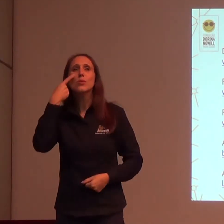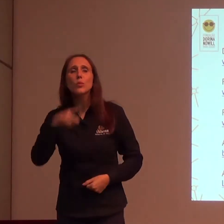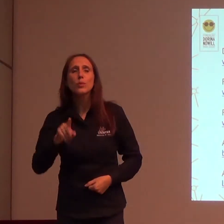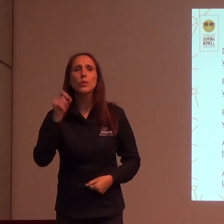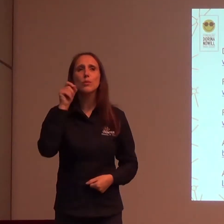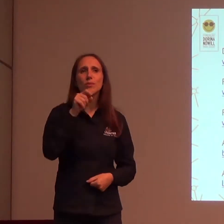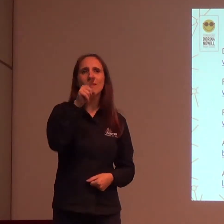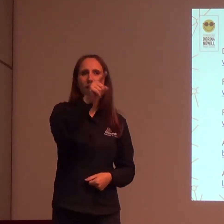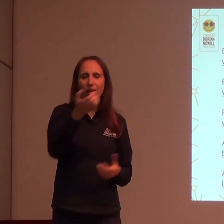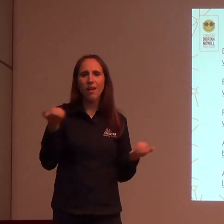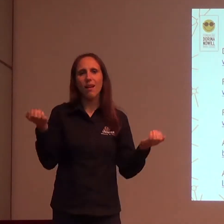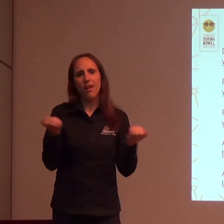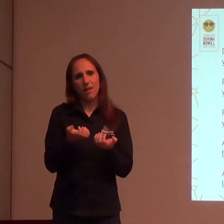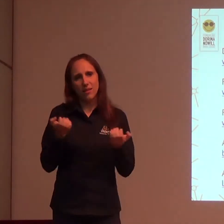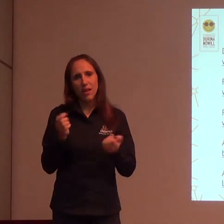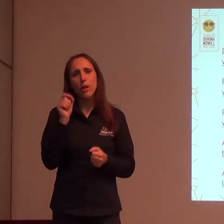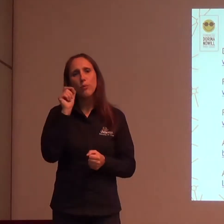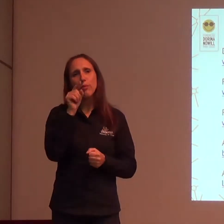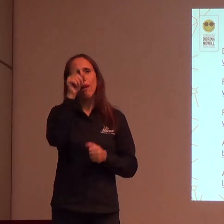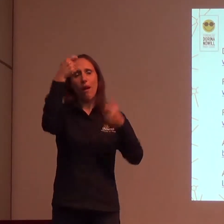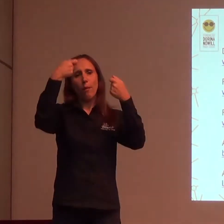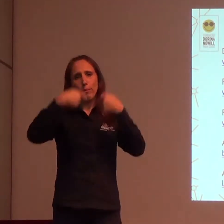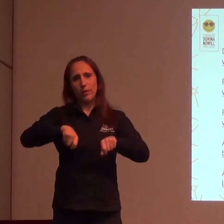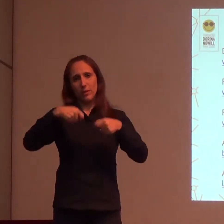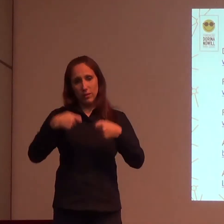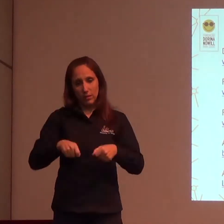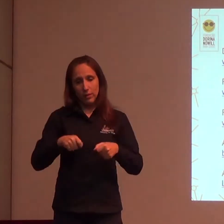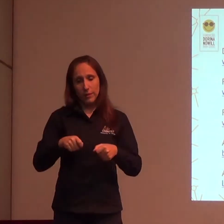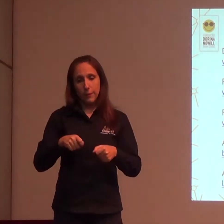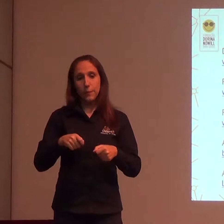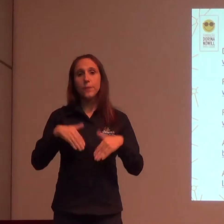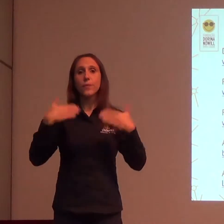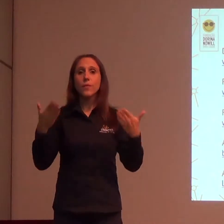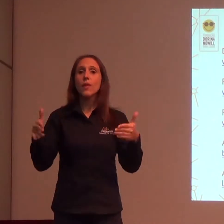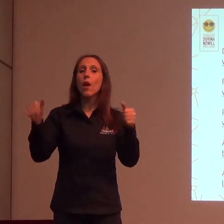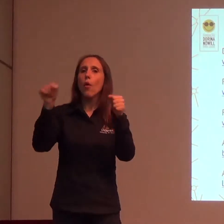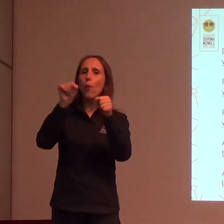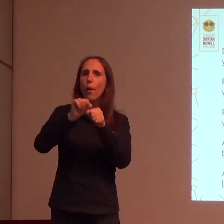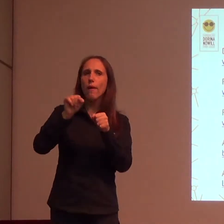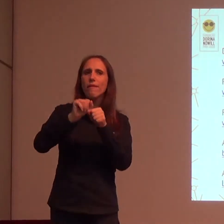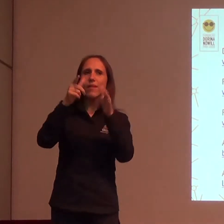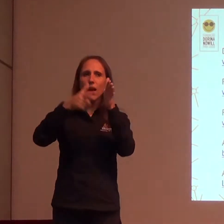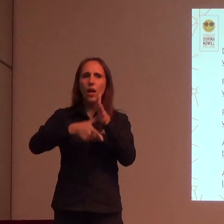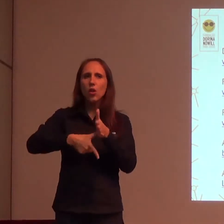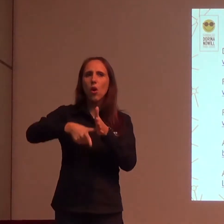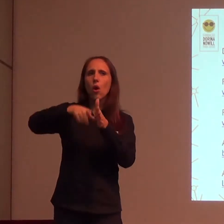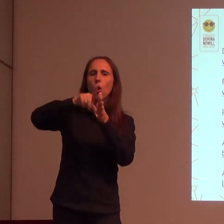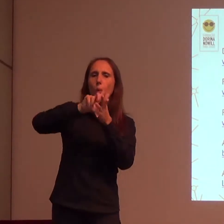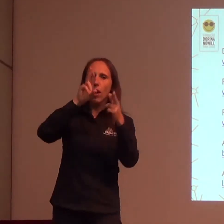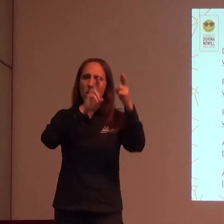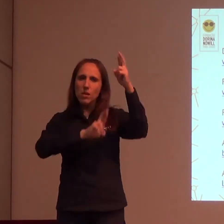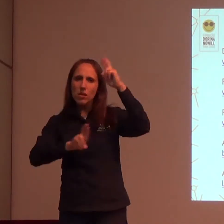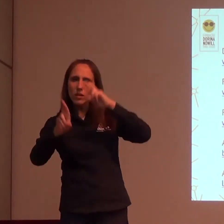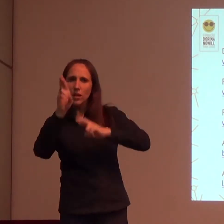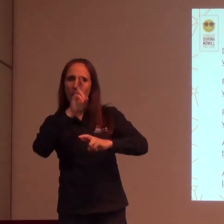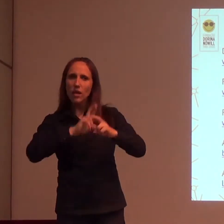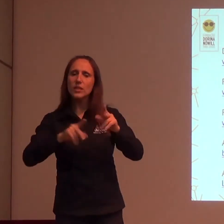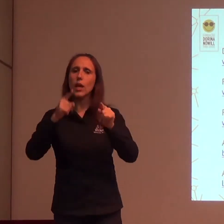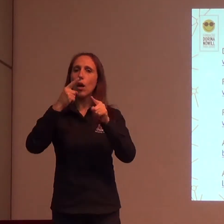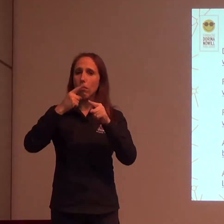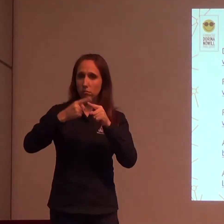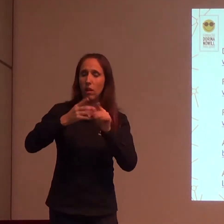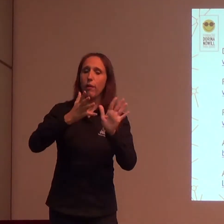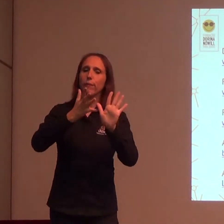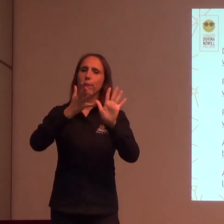querem, né? Então, é feito uma triagem, ele vai marcar, tem uma fila grande de espera, mas a